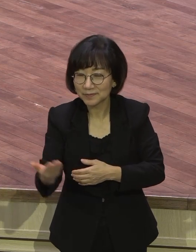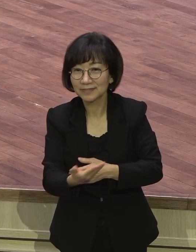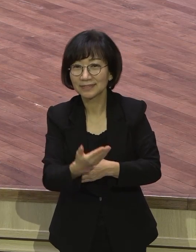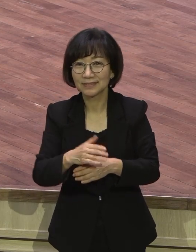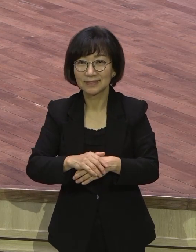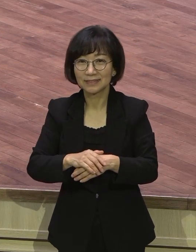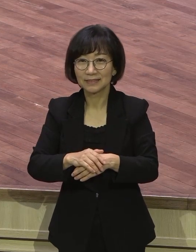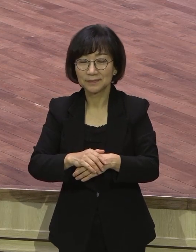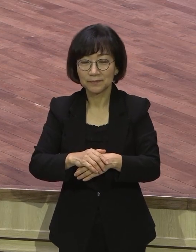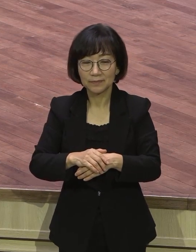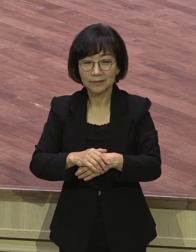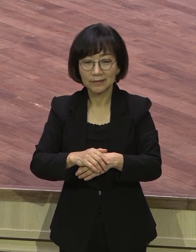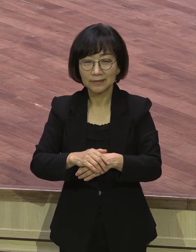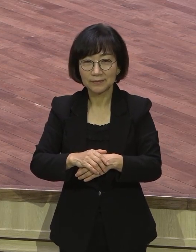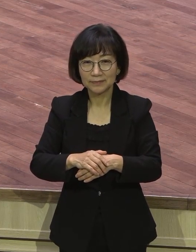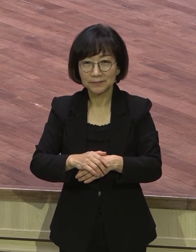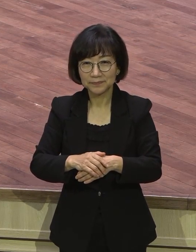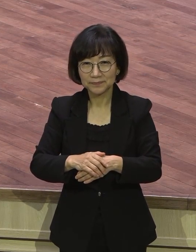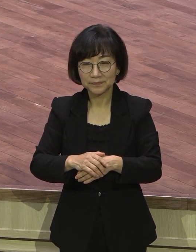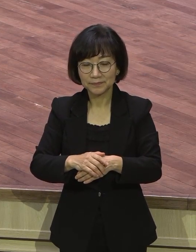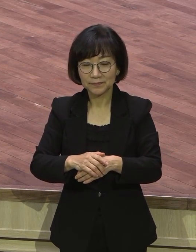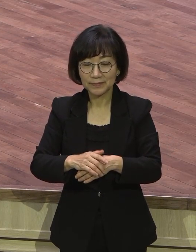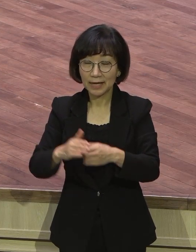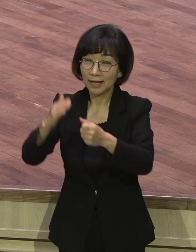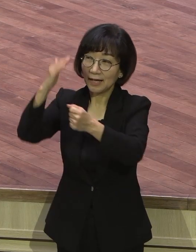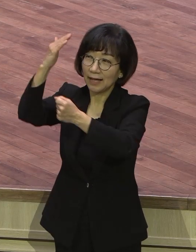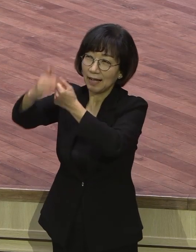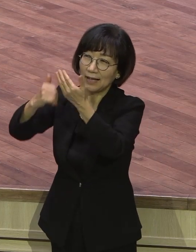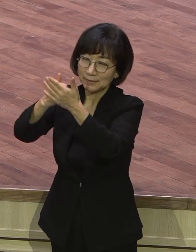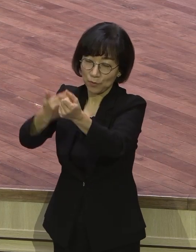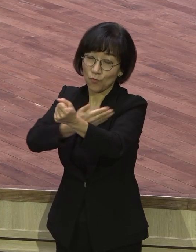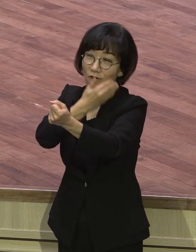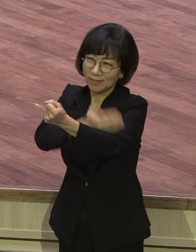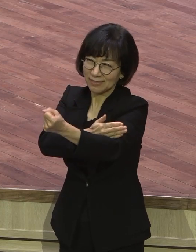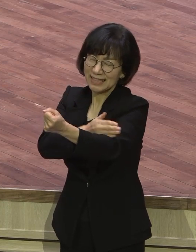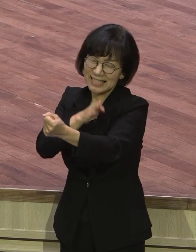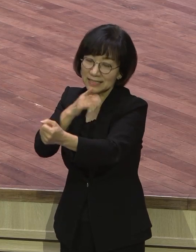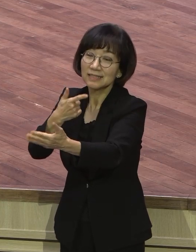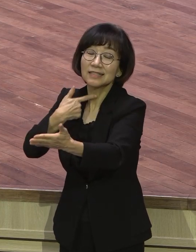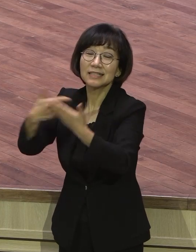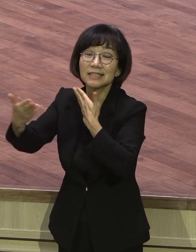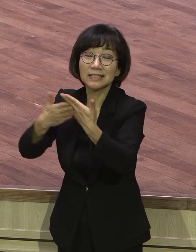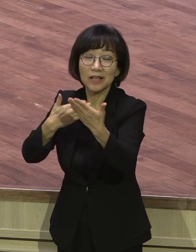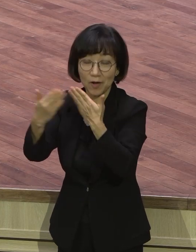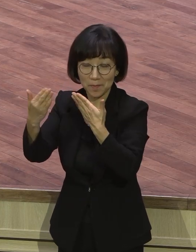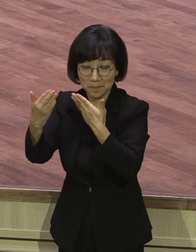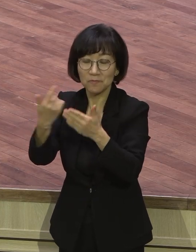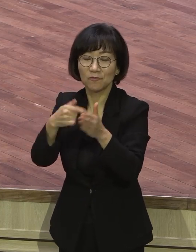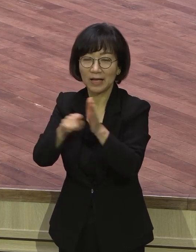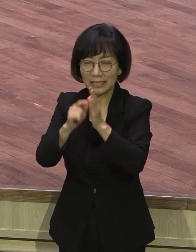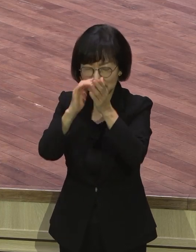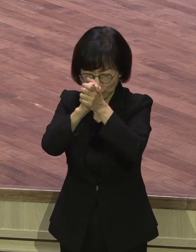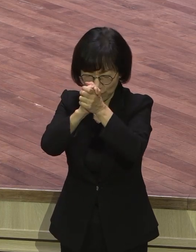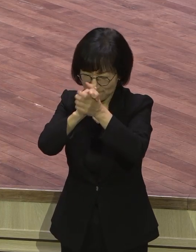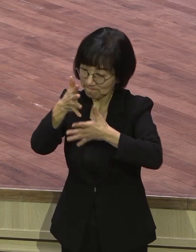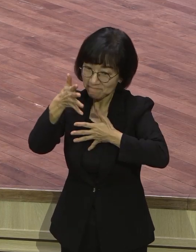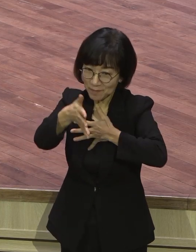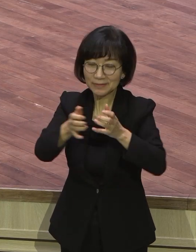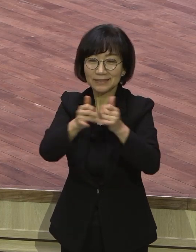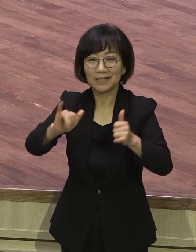기도가 있거나 삶. 하나님의 권능을 살 수 체험하는 기도의 성부사 다 되시기를